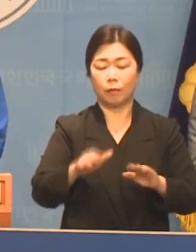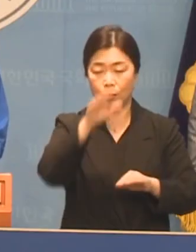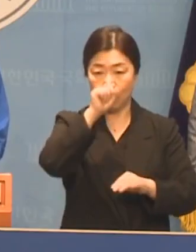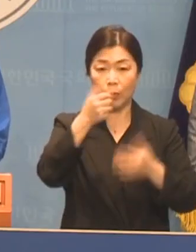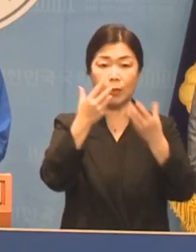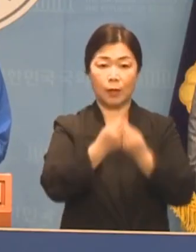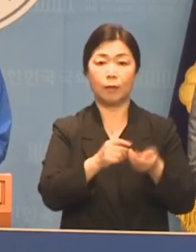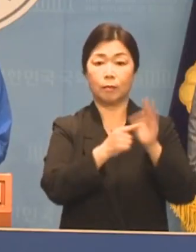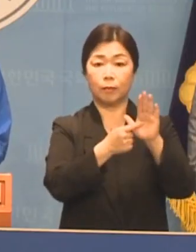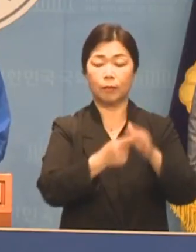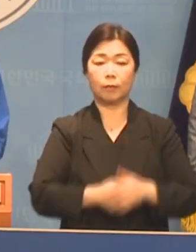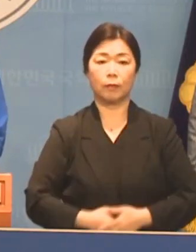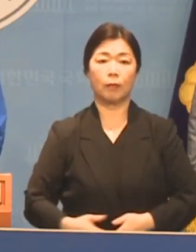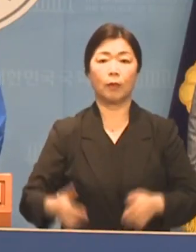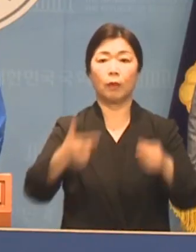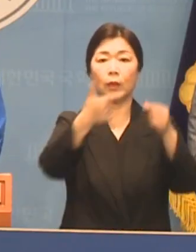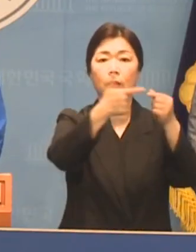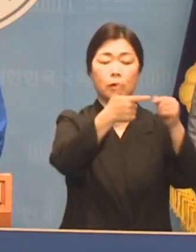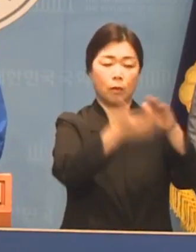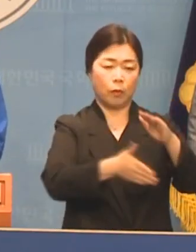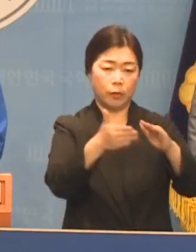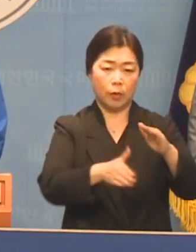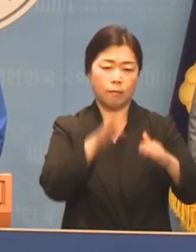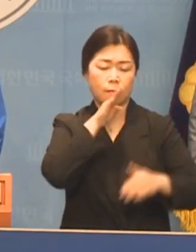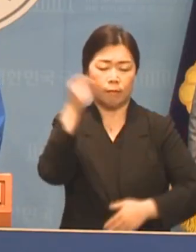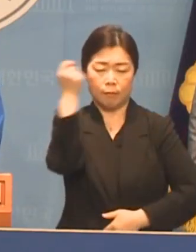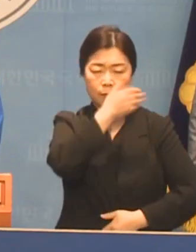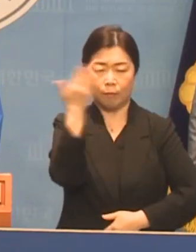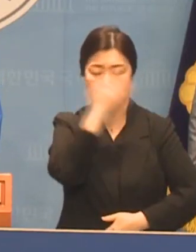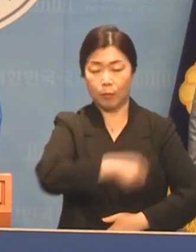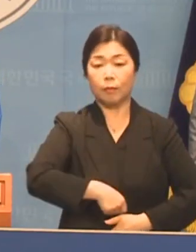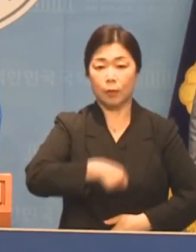여섯째, 공정하고 매우 청렴합니다.